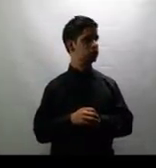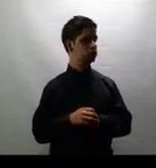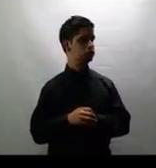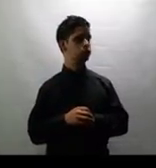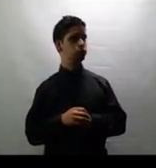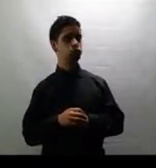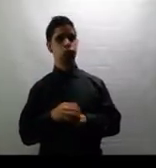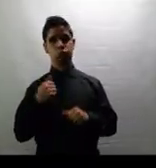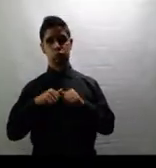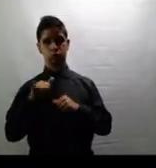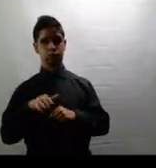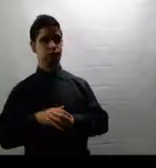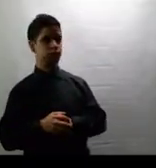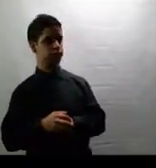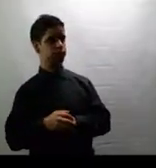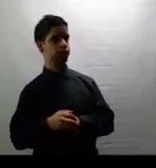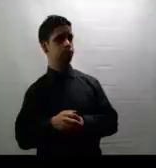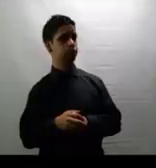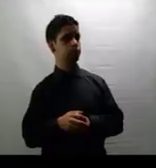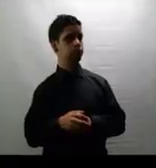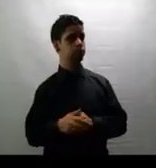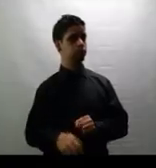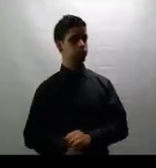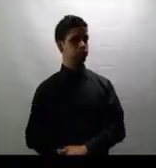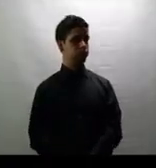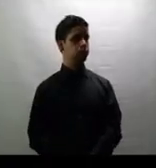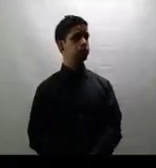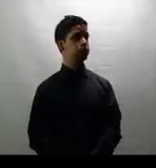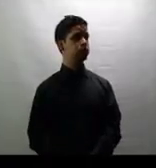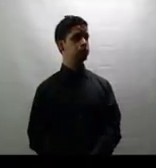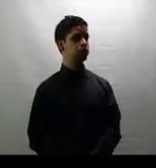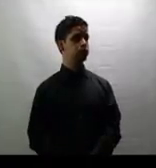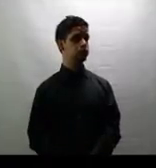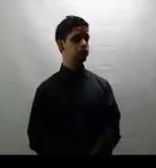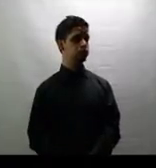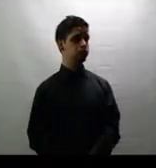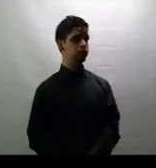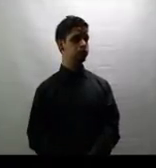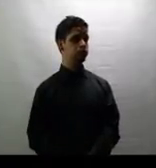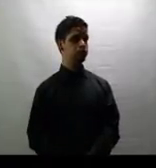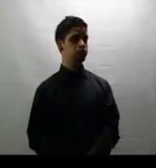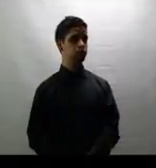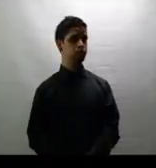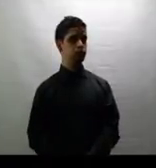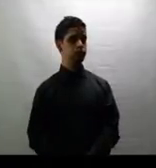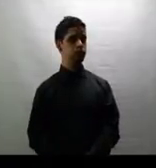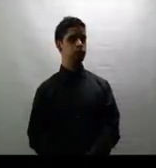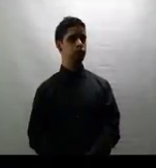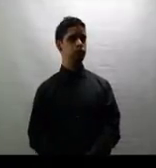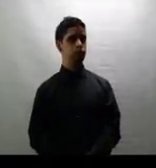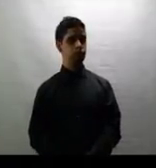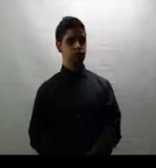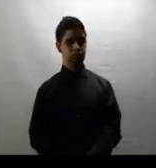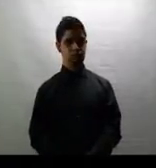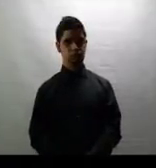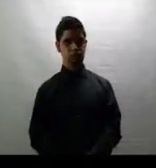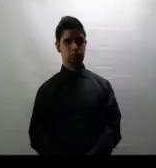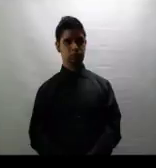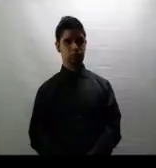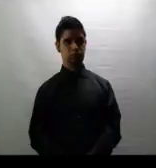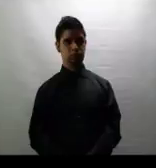está bien el agujero el agujero en el cucharón de los espaguetis a eso yo lo sé dales es